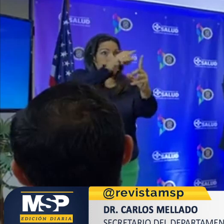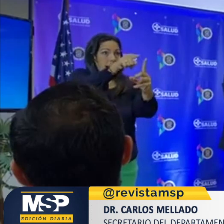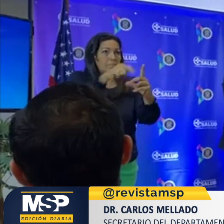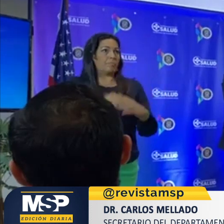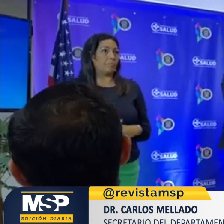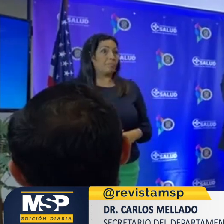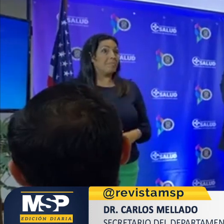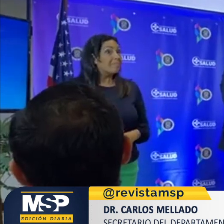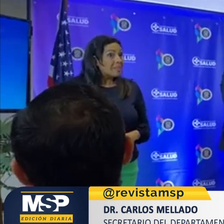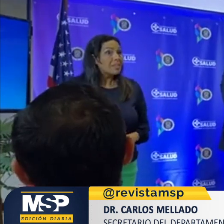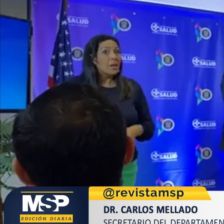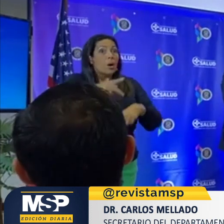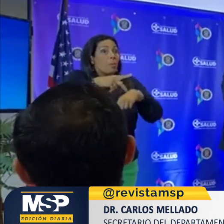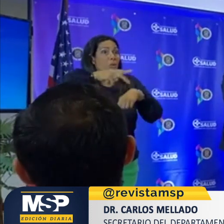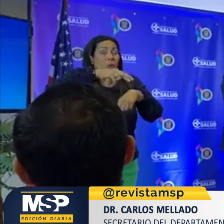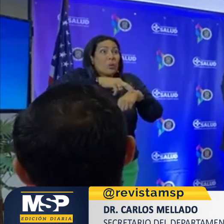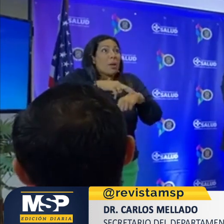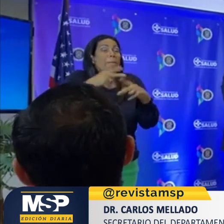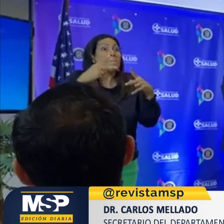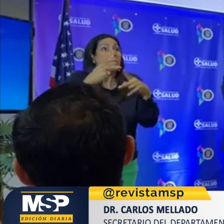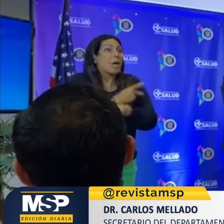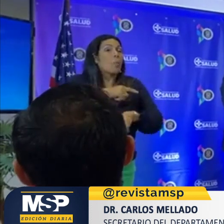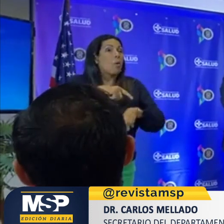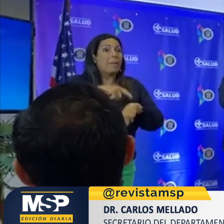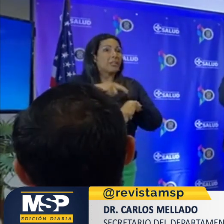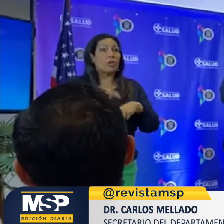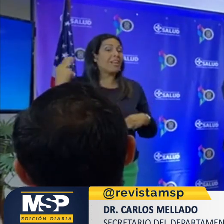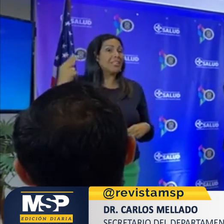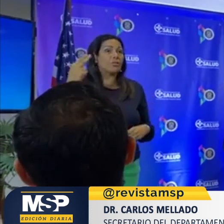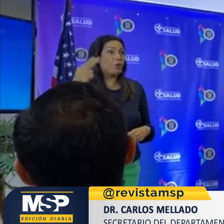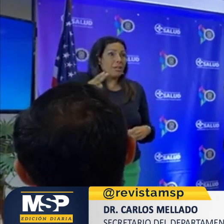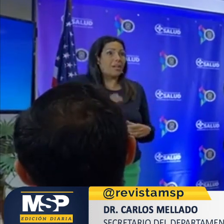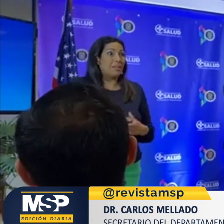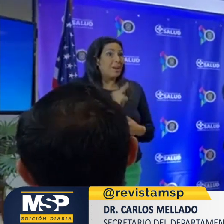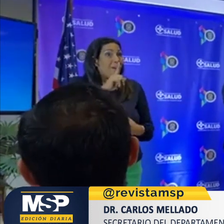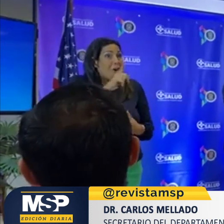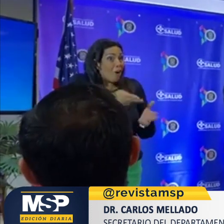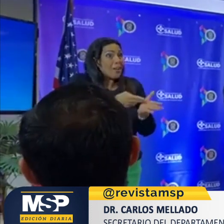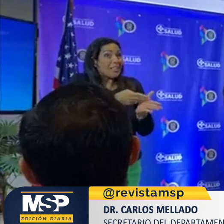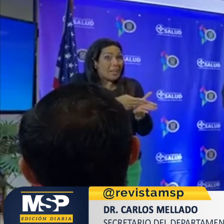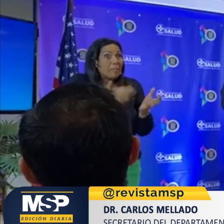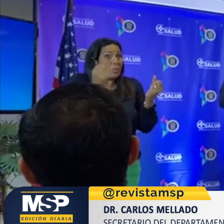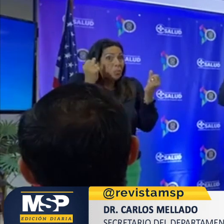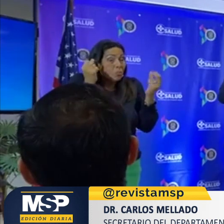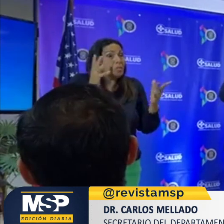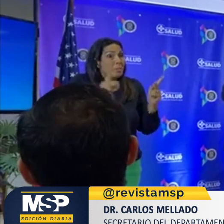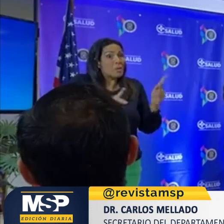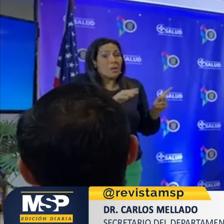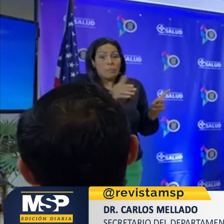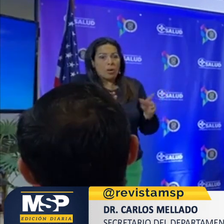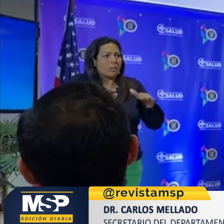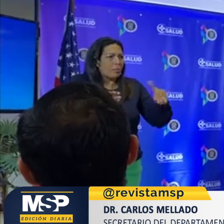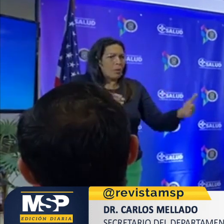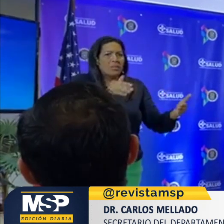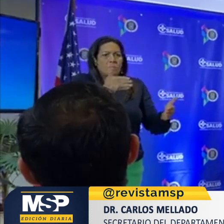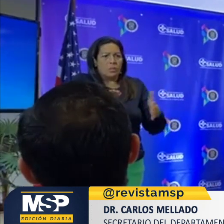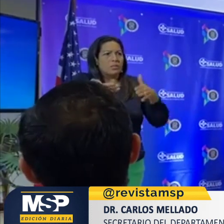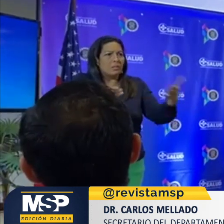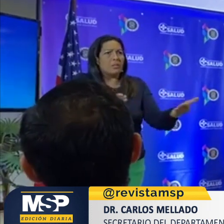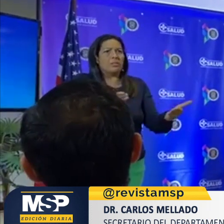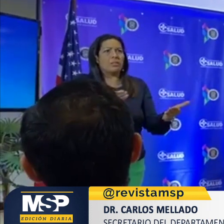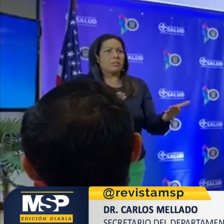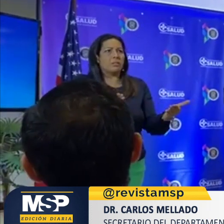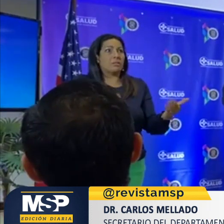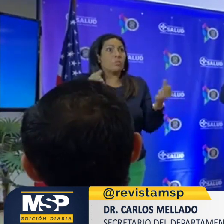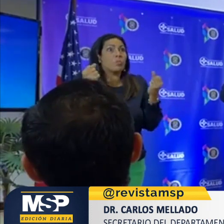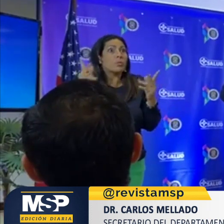peor momento de nuestra historia. Un momento donde tenemos una gran cantidad de fallecidos. Un momento donde tenemos un montón de personas que han sido